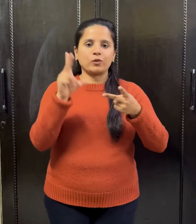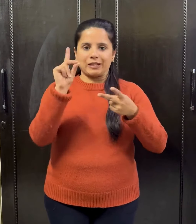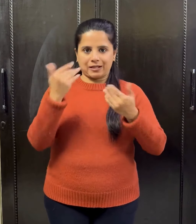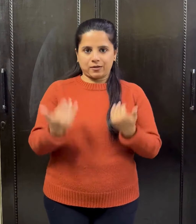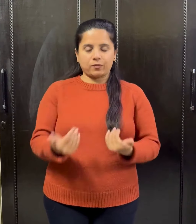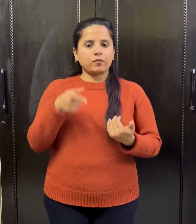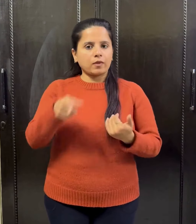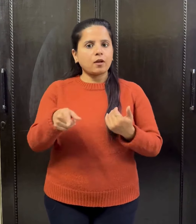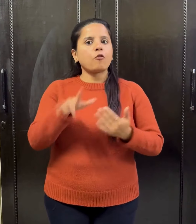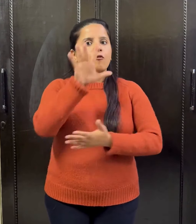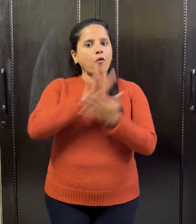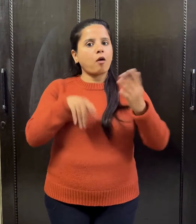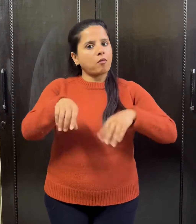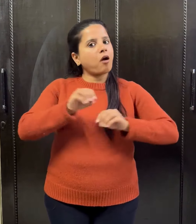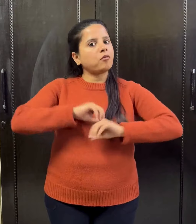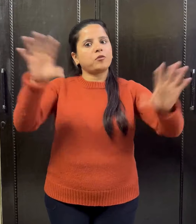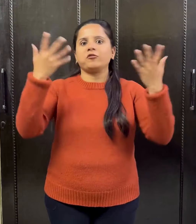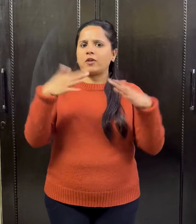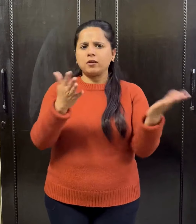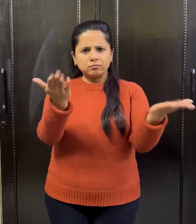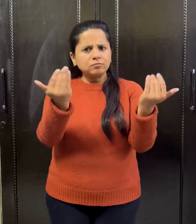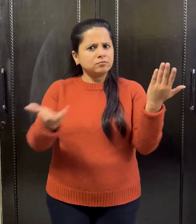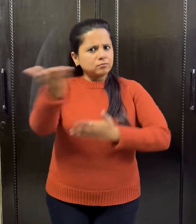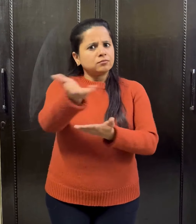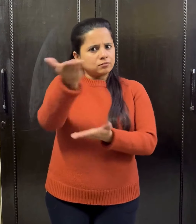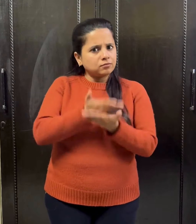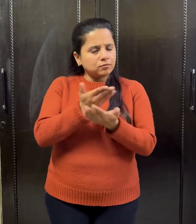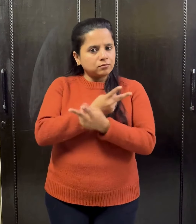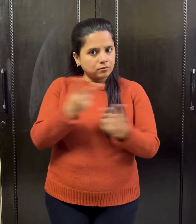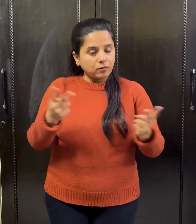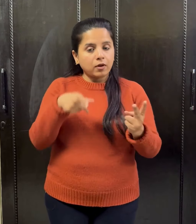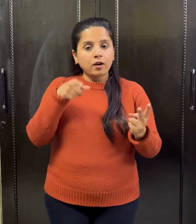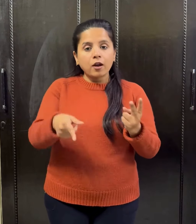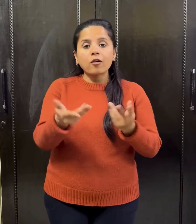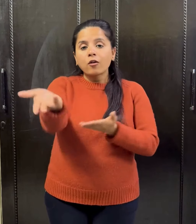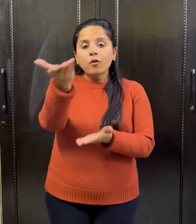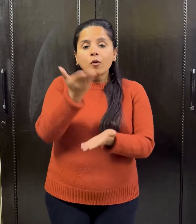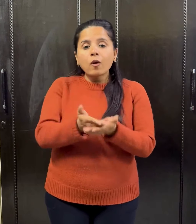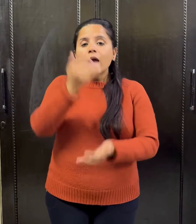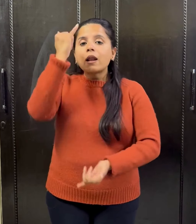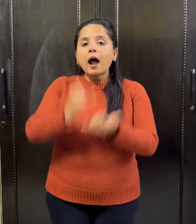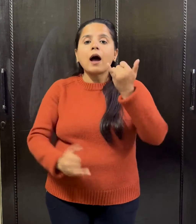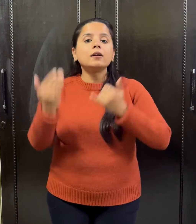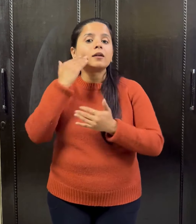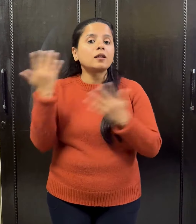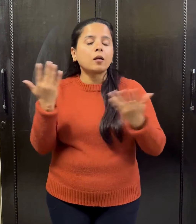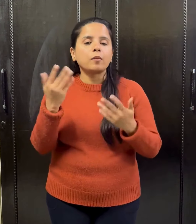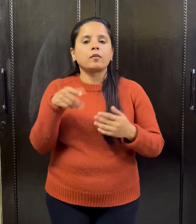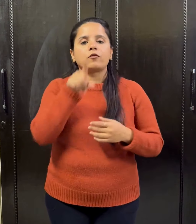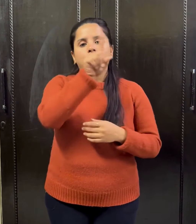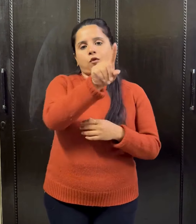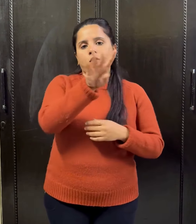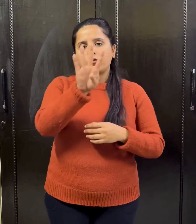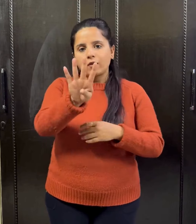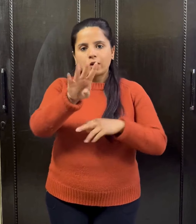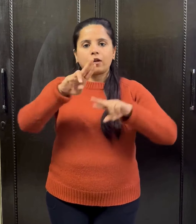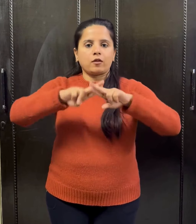आ चुके हैं। फॉर्म जमा करने की आखिरी तिथि 14 फरवरी 2025